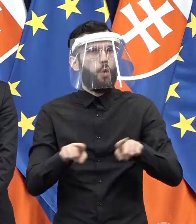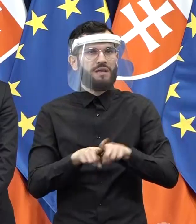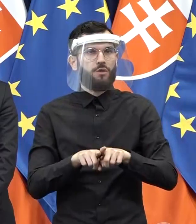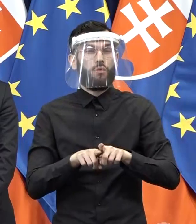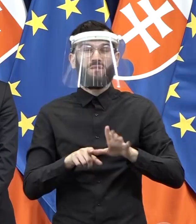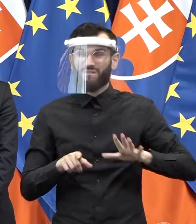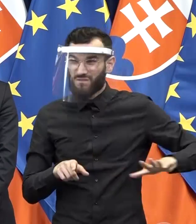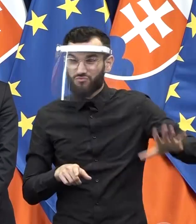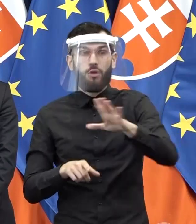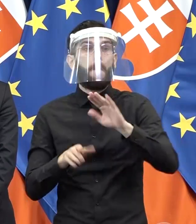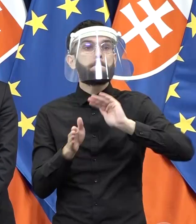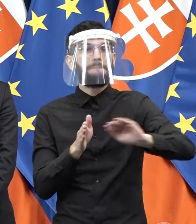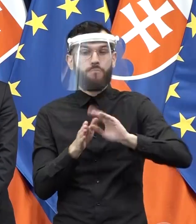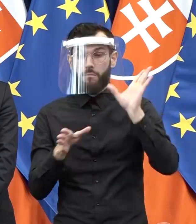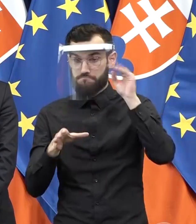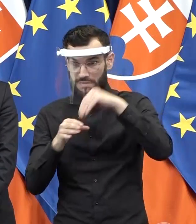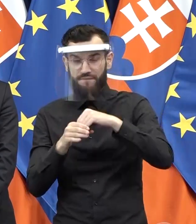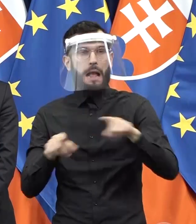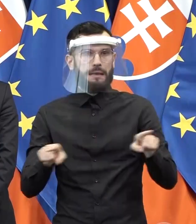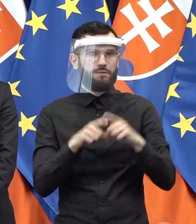mimo svojho bydliska.